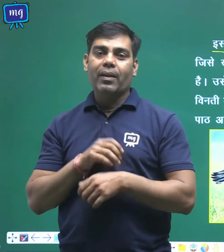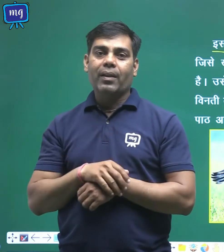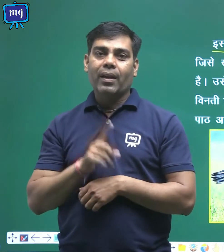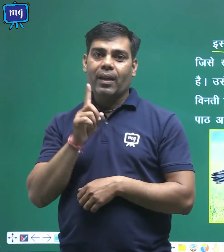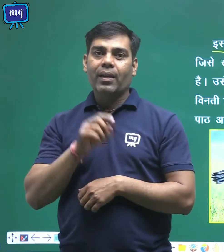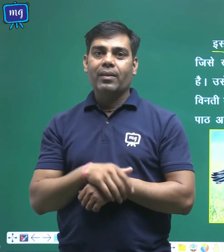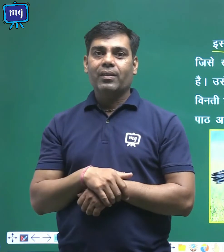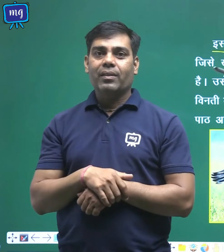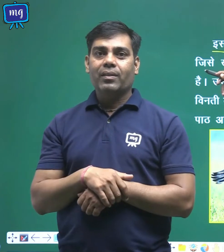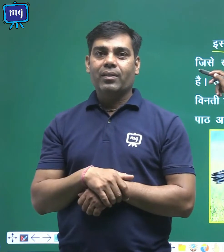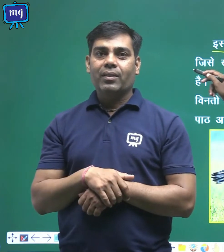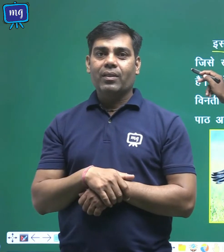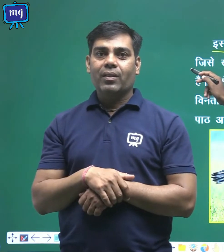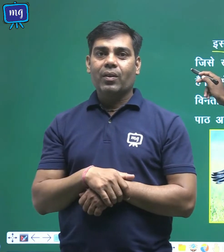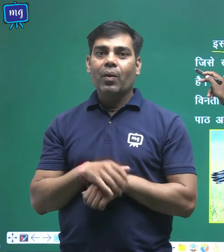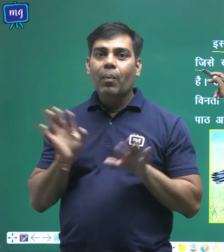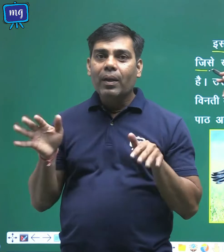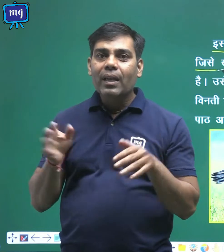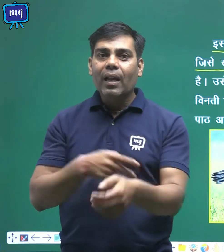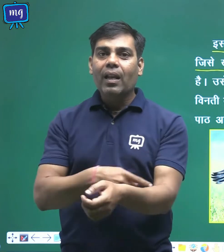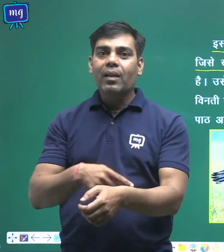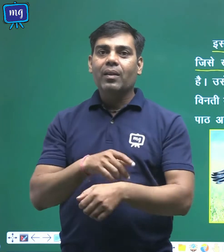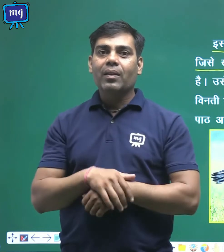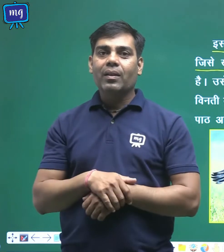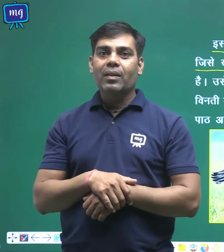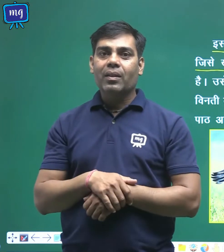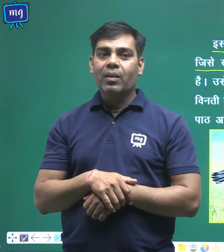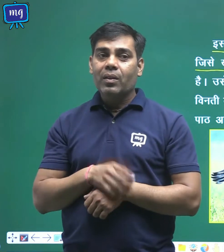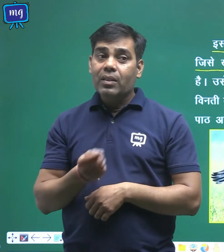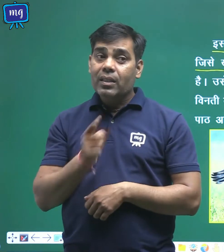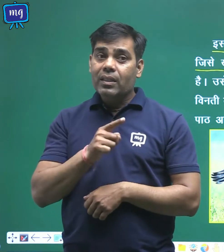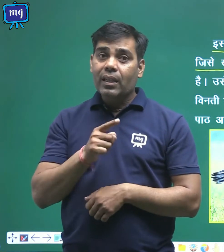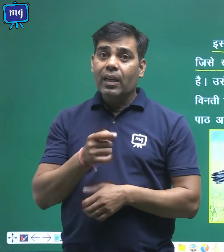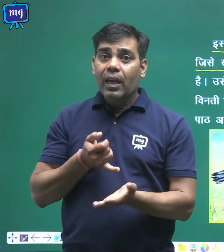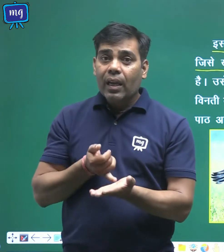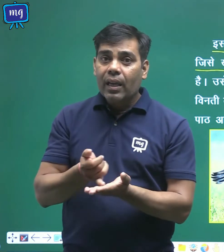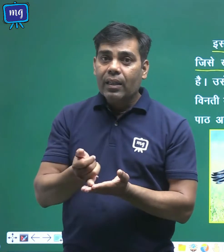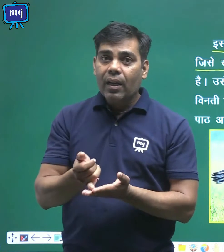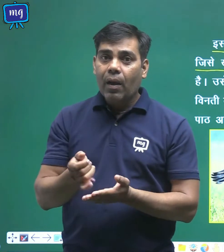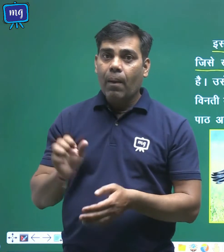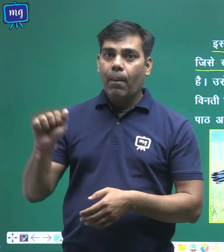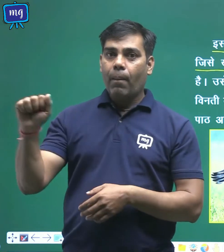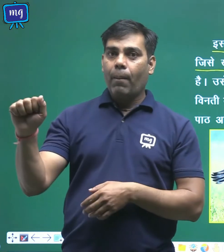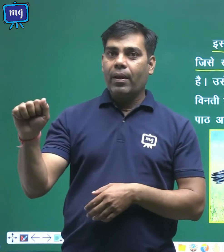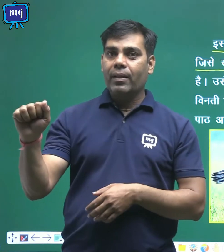एक कुरज जिसे खेत का मालिक